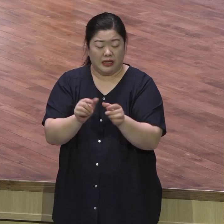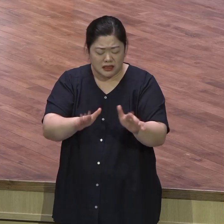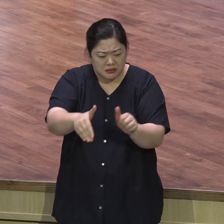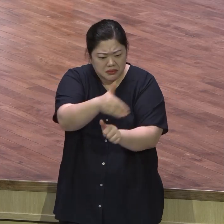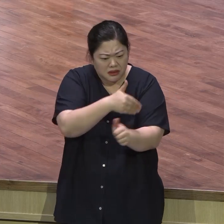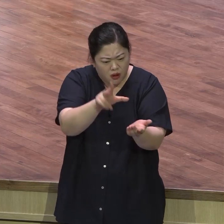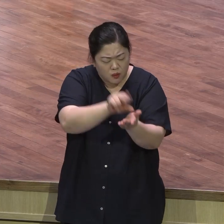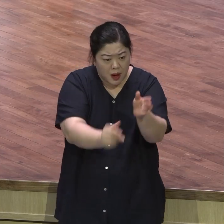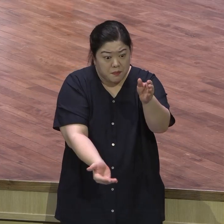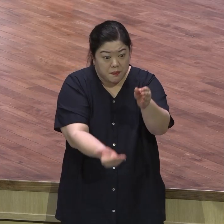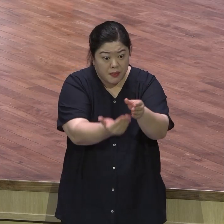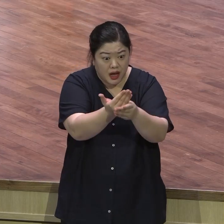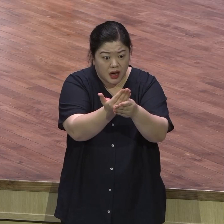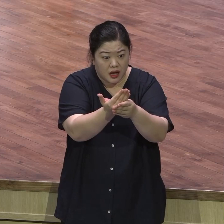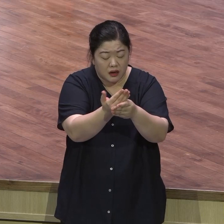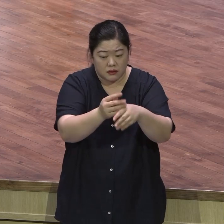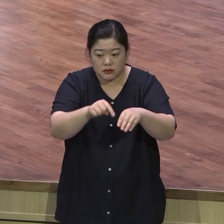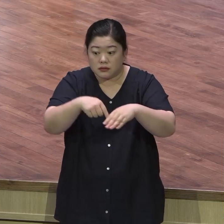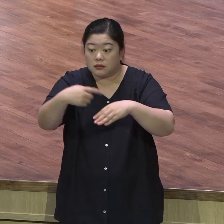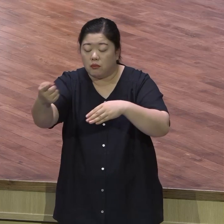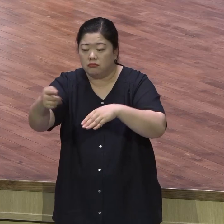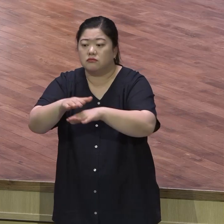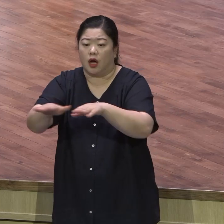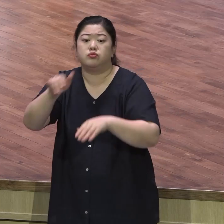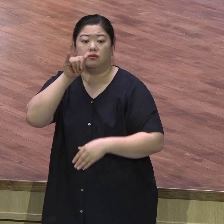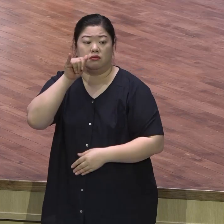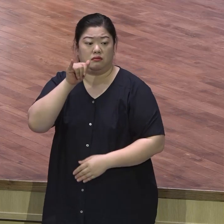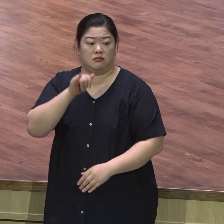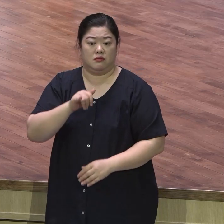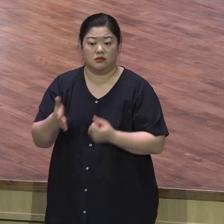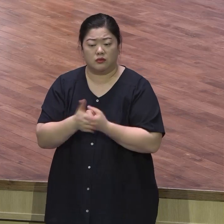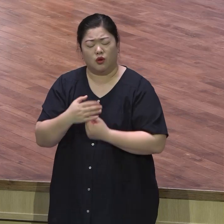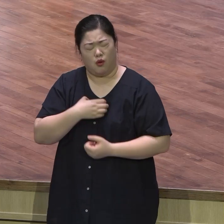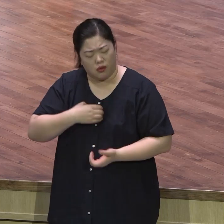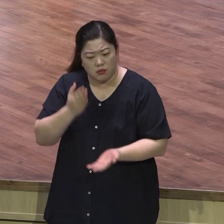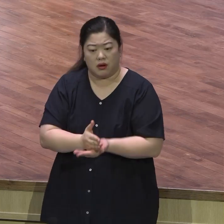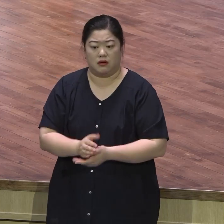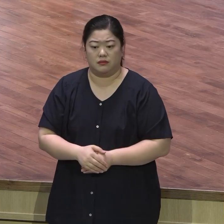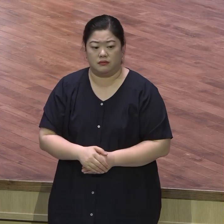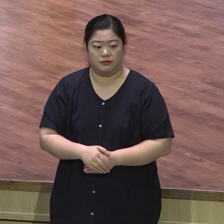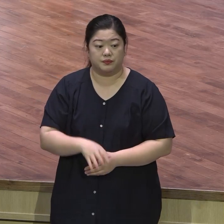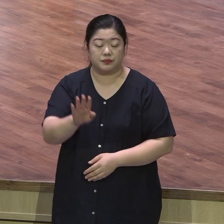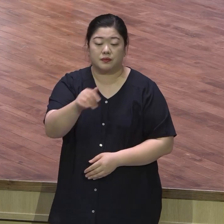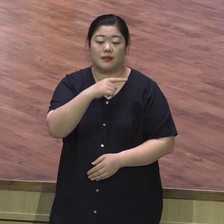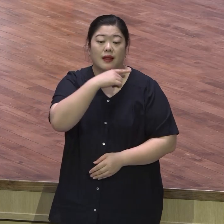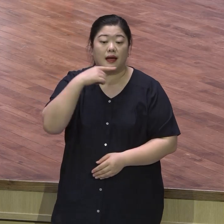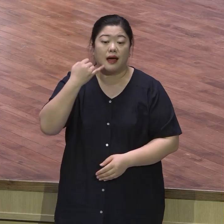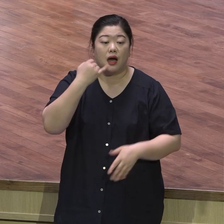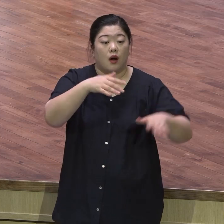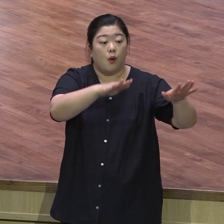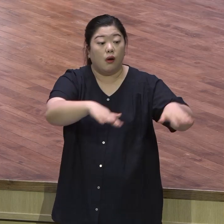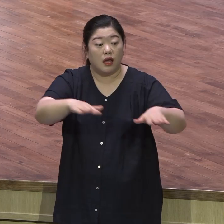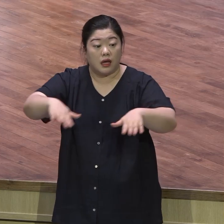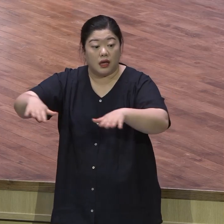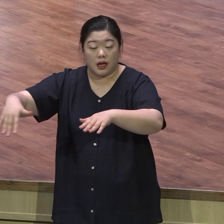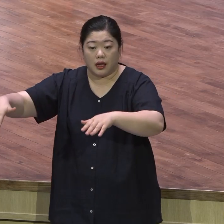막다른 홍해 앞에 섰을 때 하나님은 갈라버리신다니까요 어떻게 바다를 가릅니까 갈랐다니까요